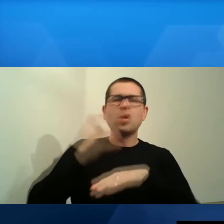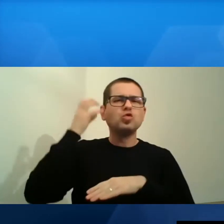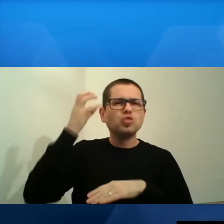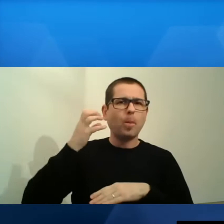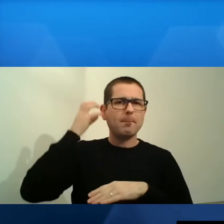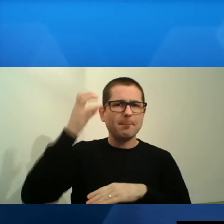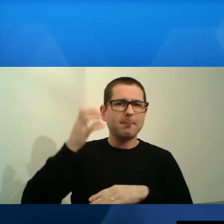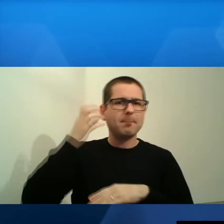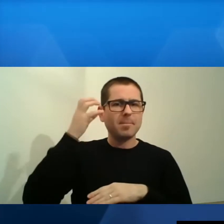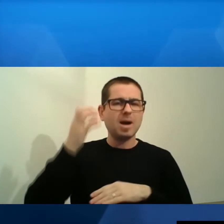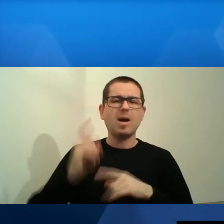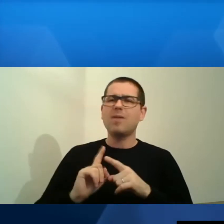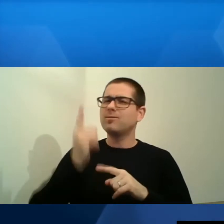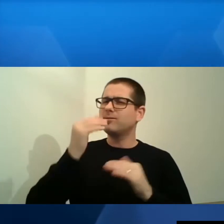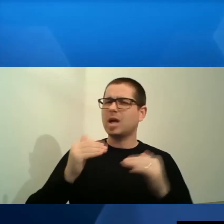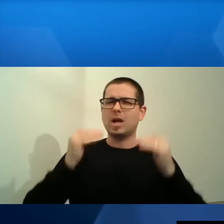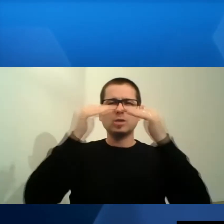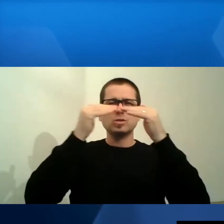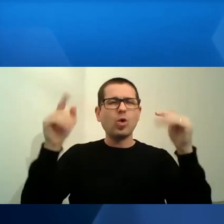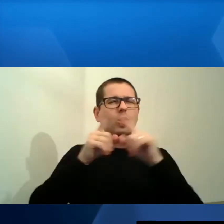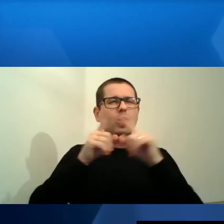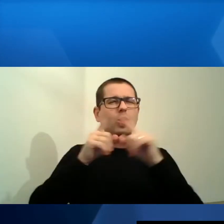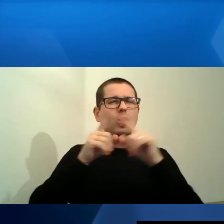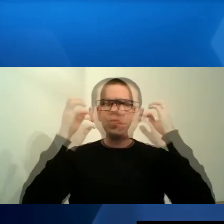visokem registru takšen cvrčajoči šum.